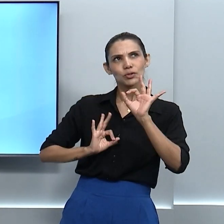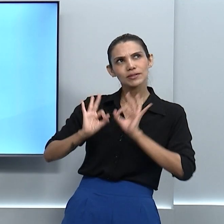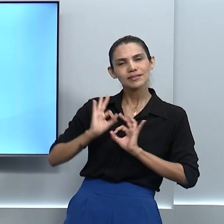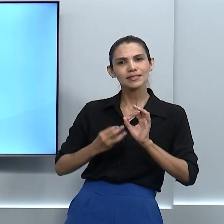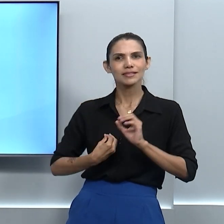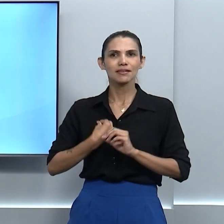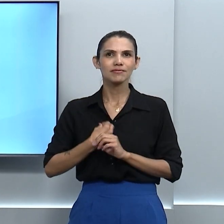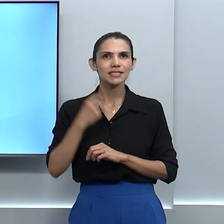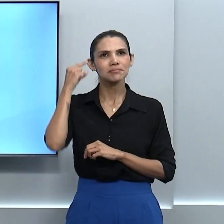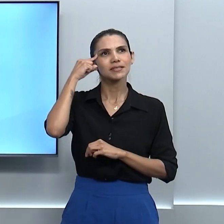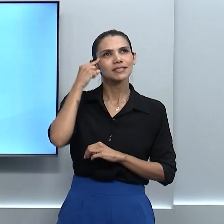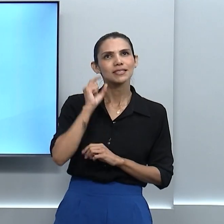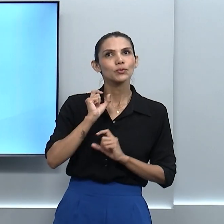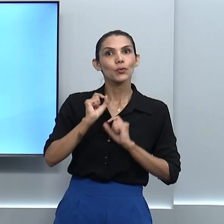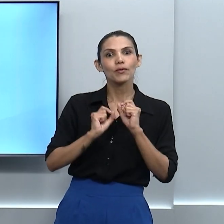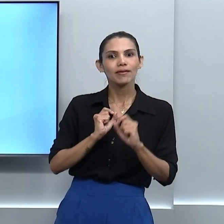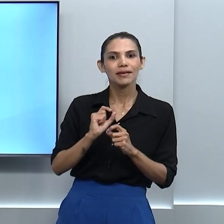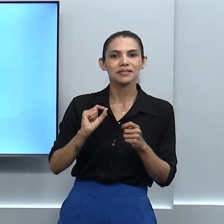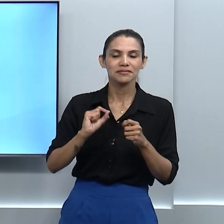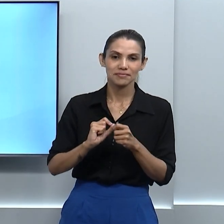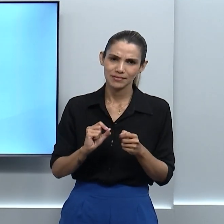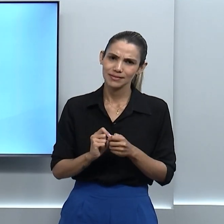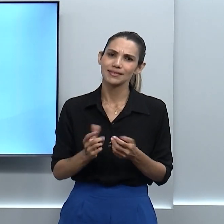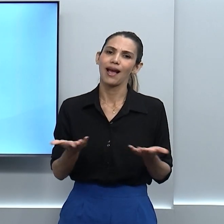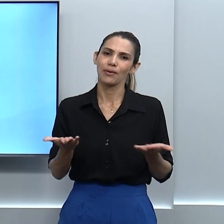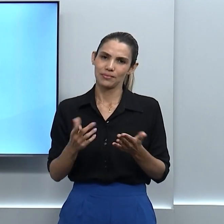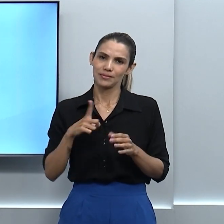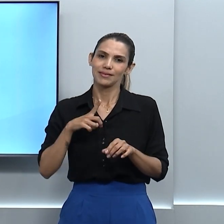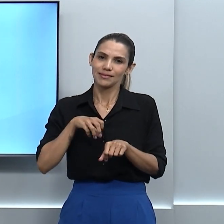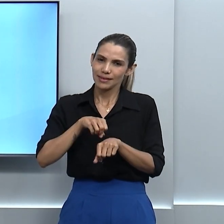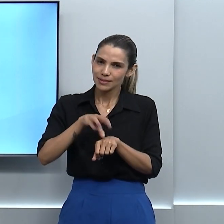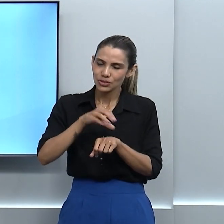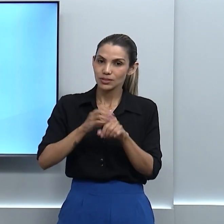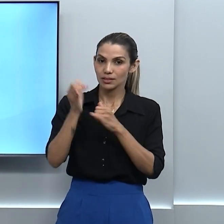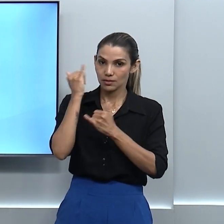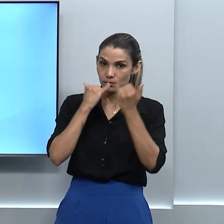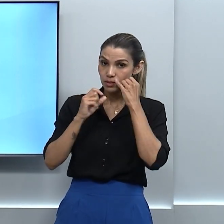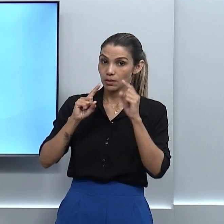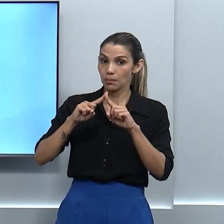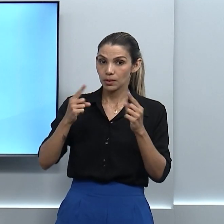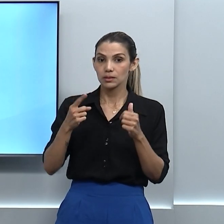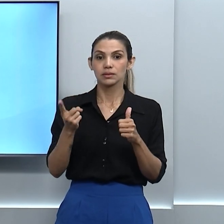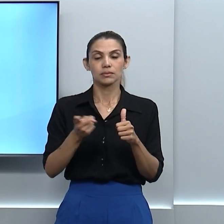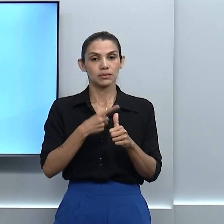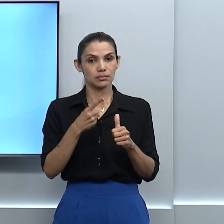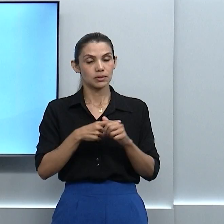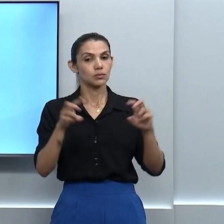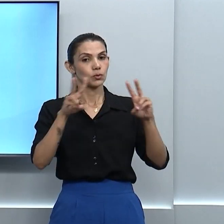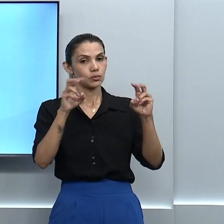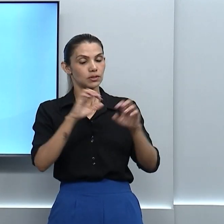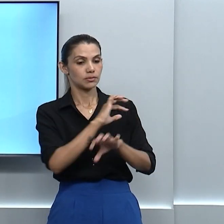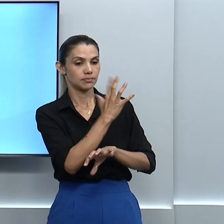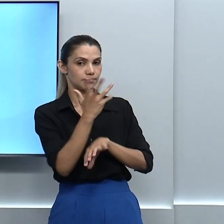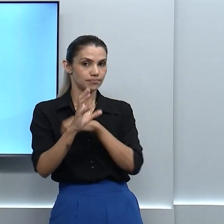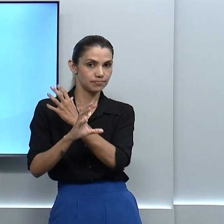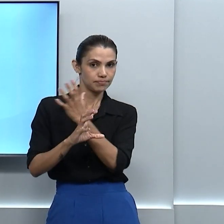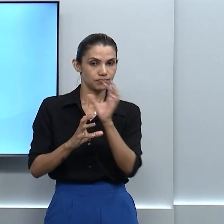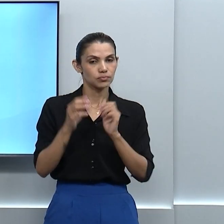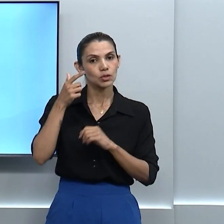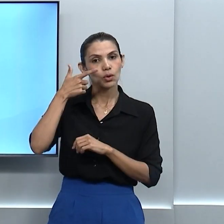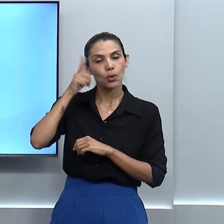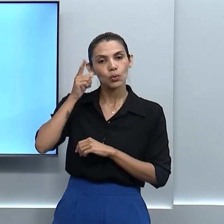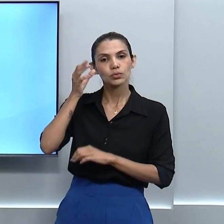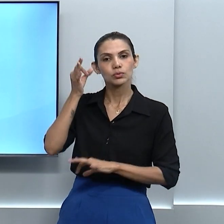amanhã e depois. E nesse bloco a gente tem algumas informações sobre isso para você, mas antes a gente fala de meio ambiente. Ontem, o Tribunal